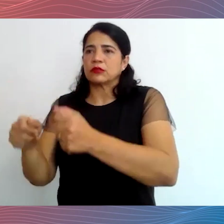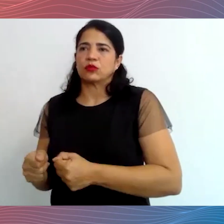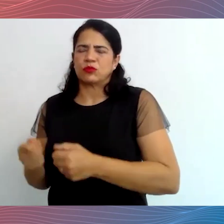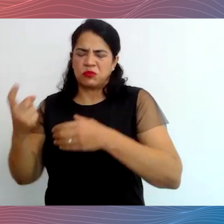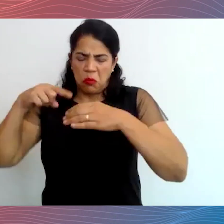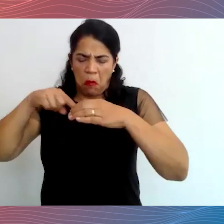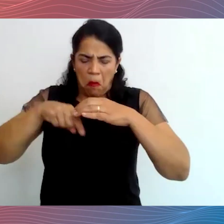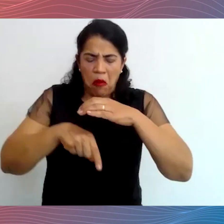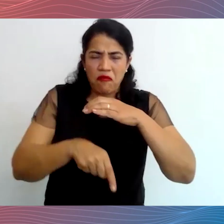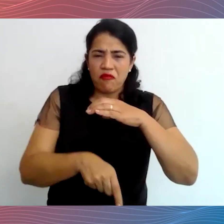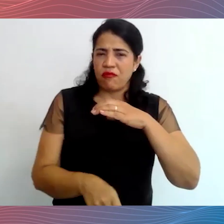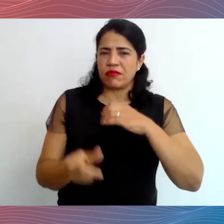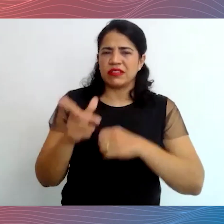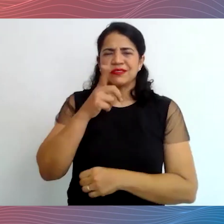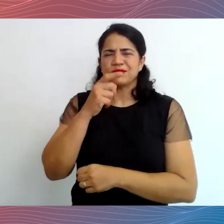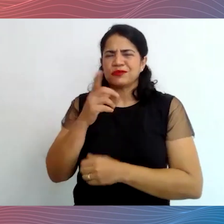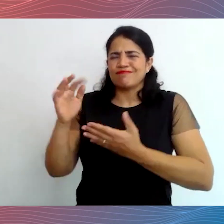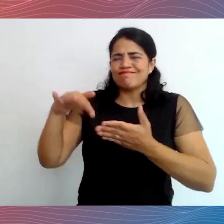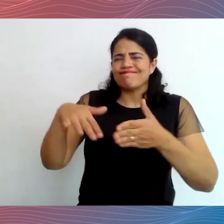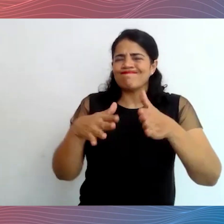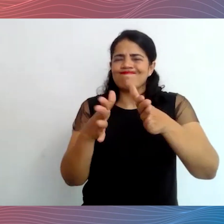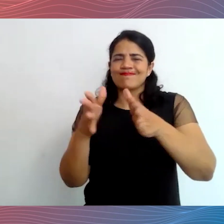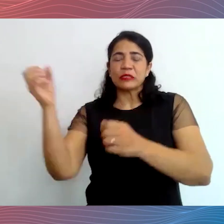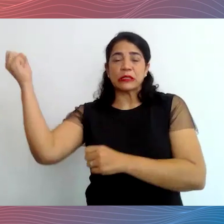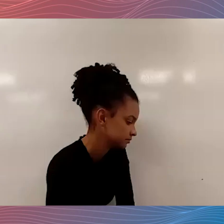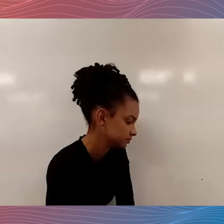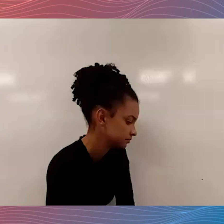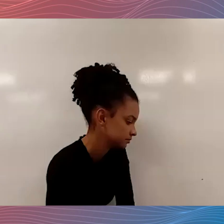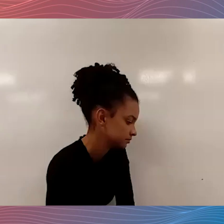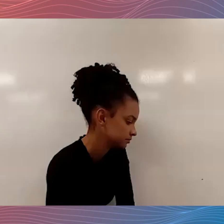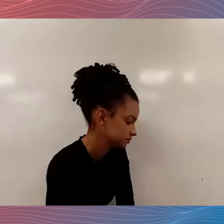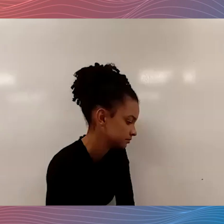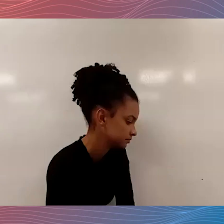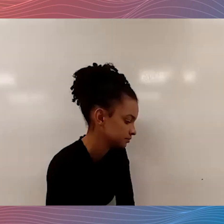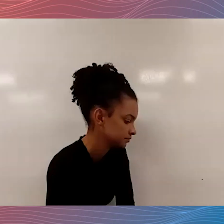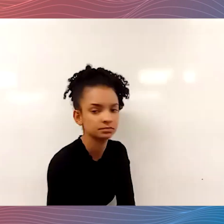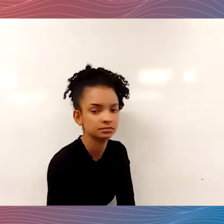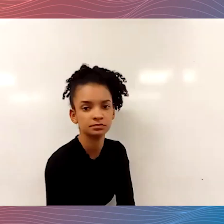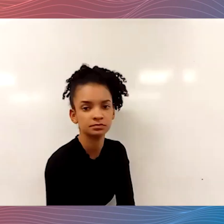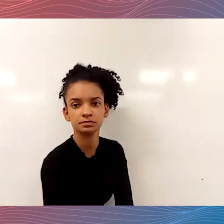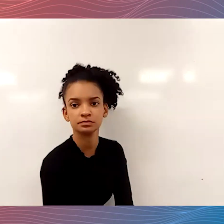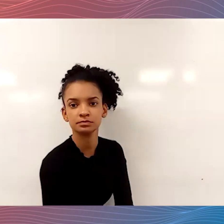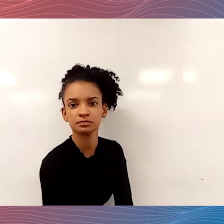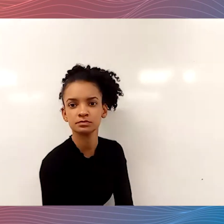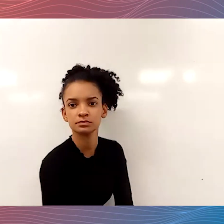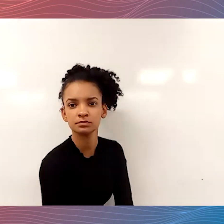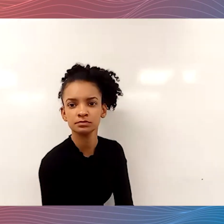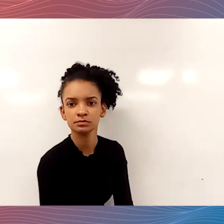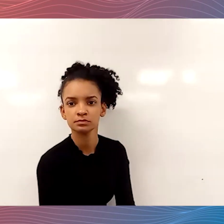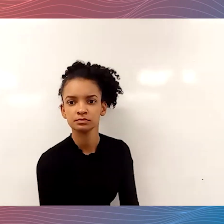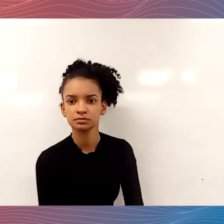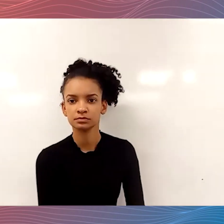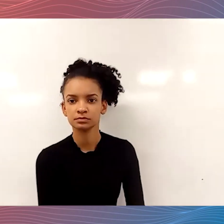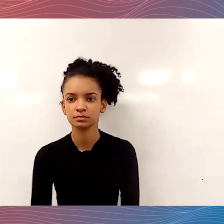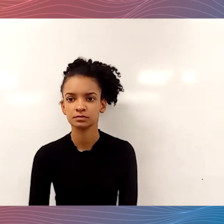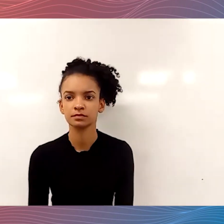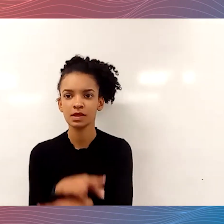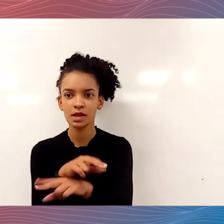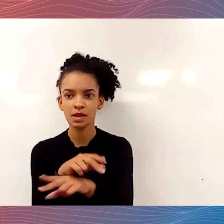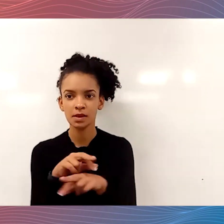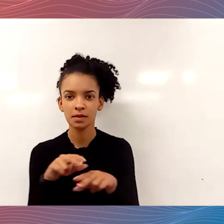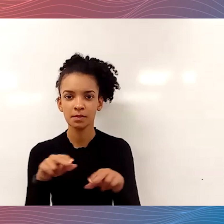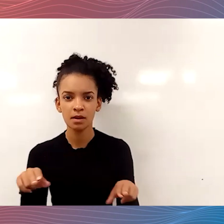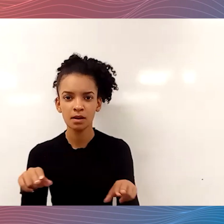horas vivendo no Espírito. É mentira se alguém fala que é colportagem por dinheiro. Irmãos, fazer